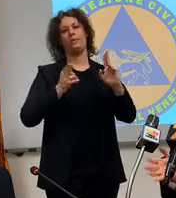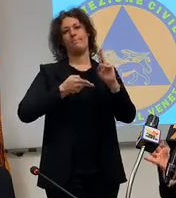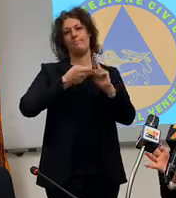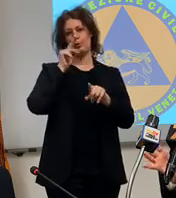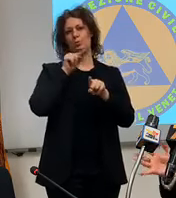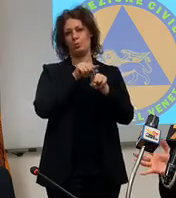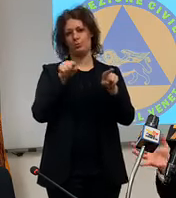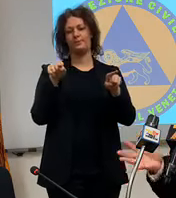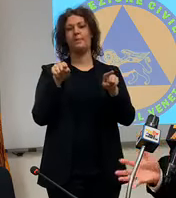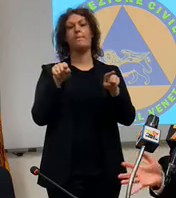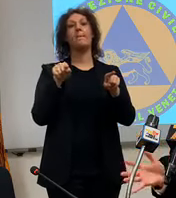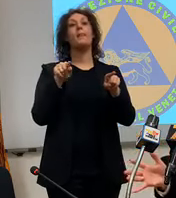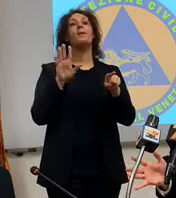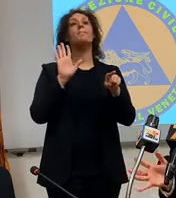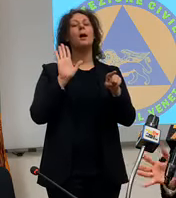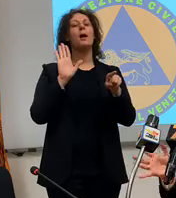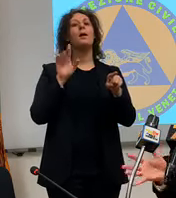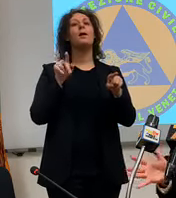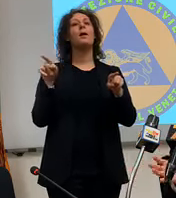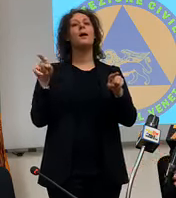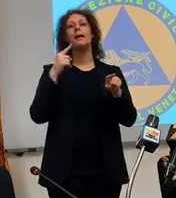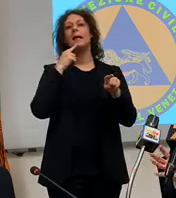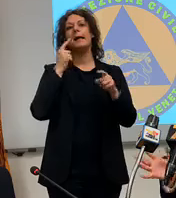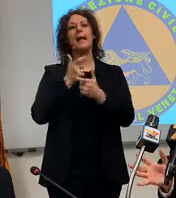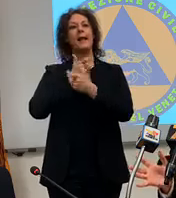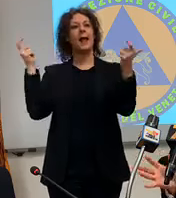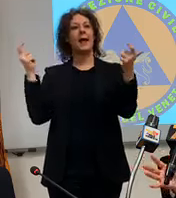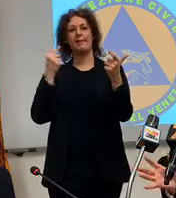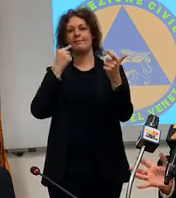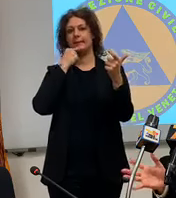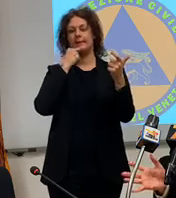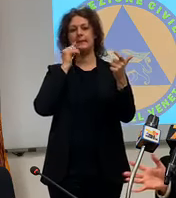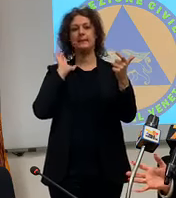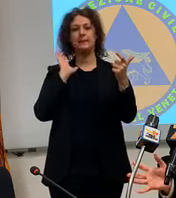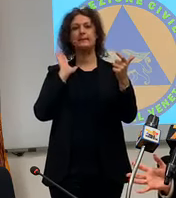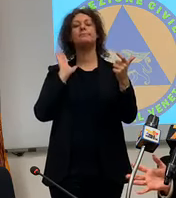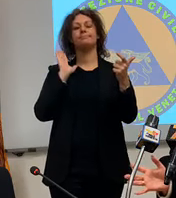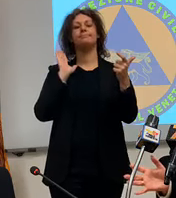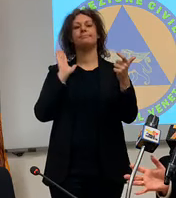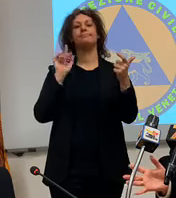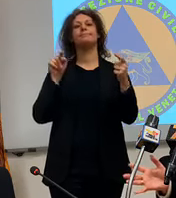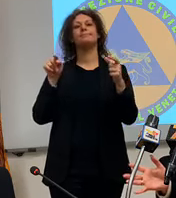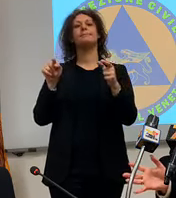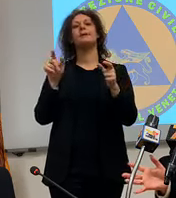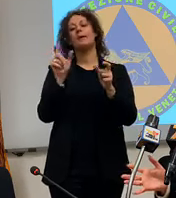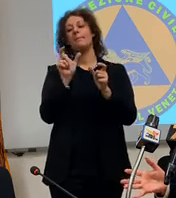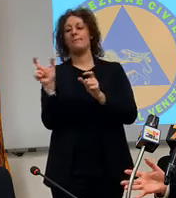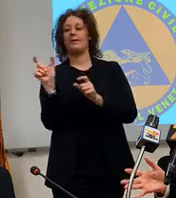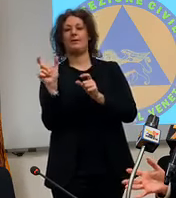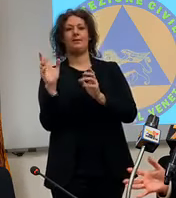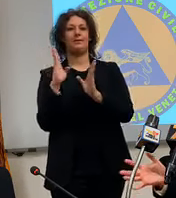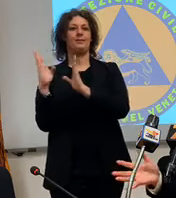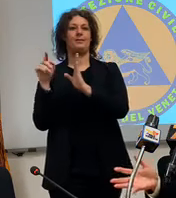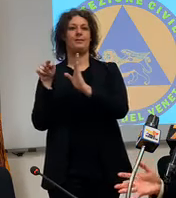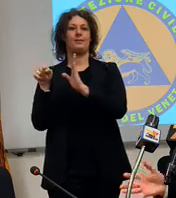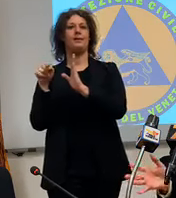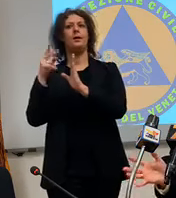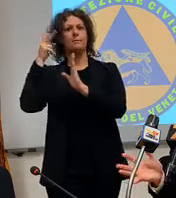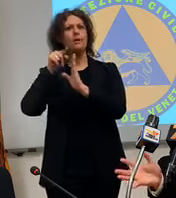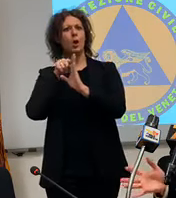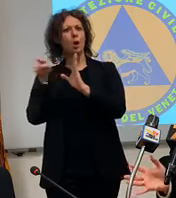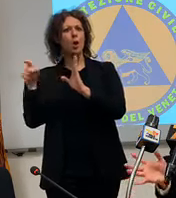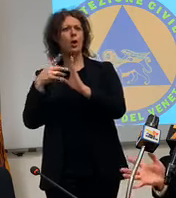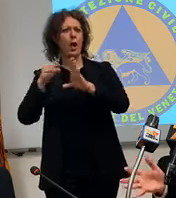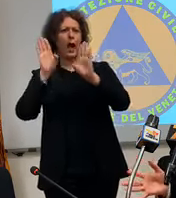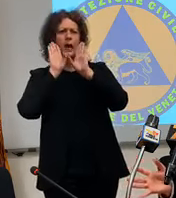poi però Determina un aggravamento in questa fascia della popolazione più estrema che secondo me è quella più attenta a quelle che